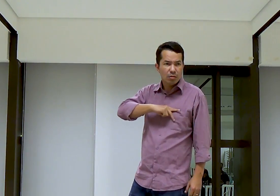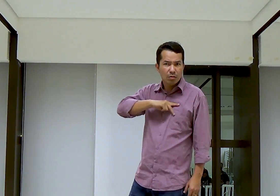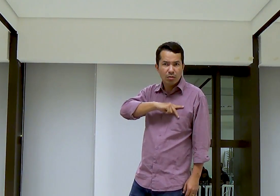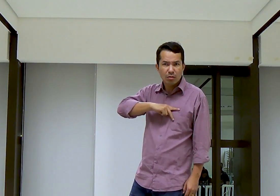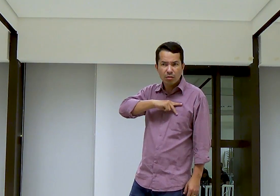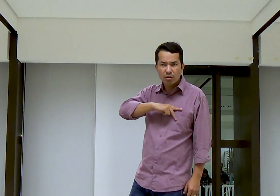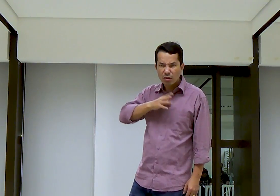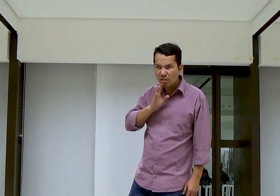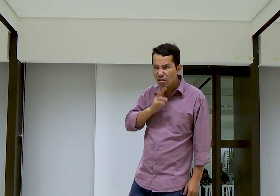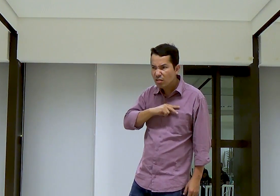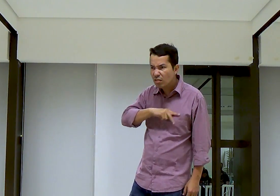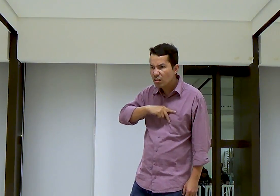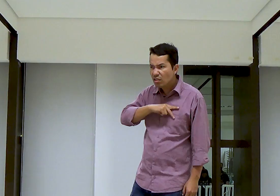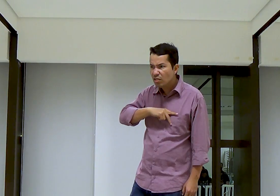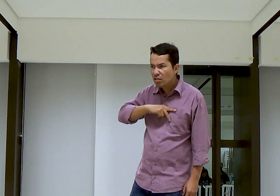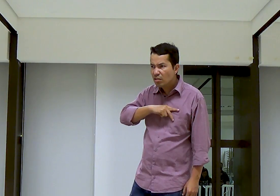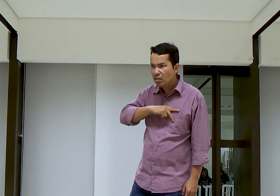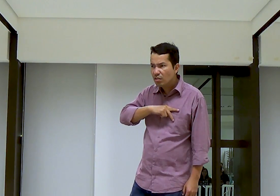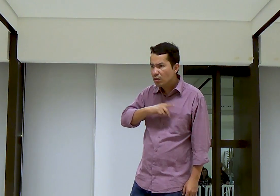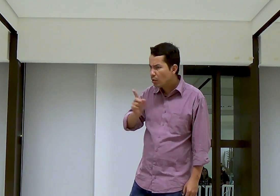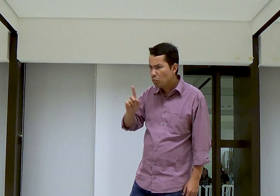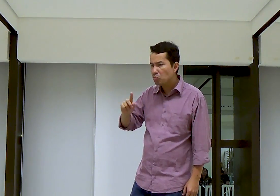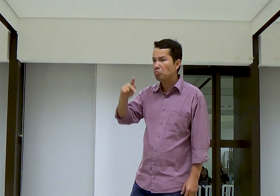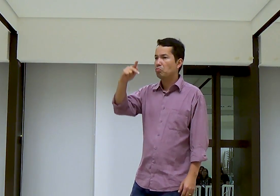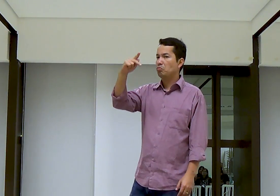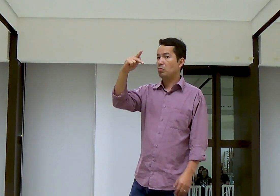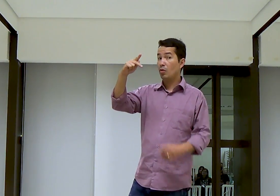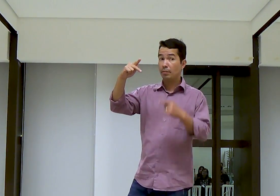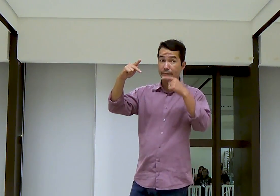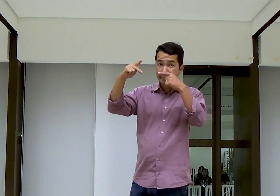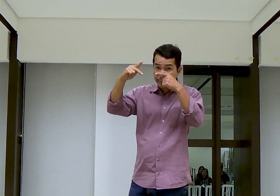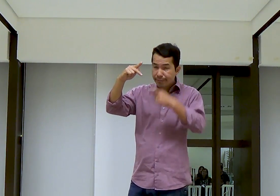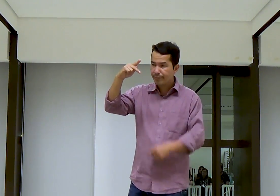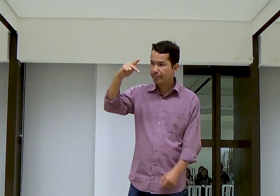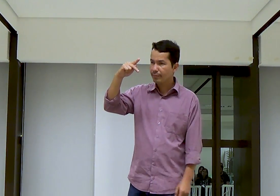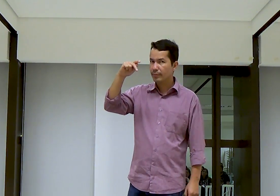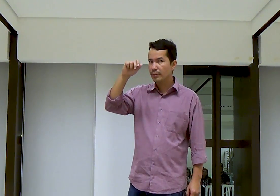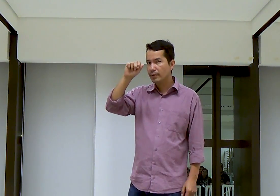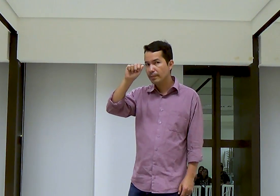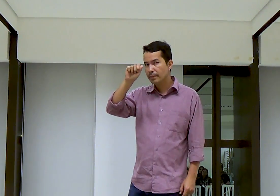Romanos, sabe esse sinal? Conhece esse sinal dessa pessoa? Ó,